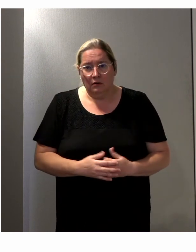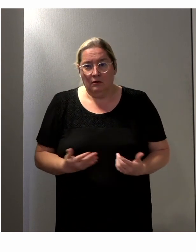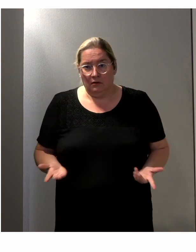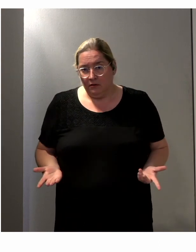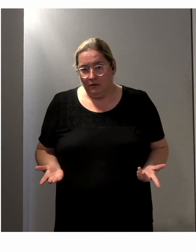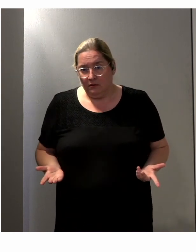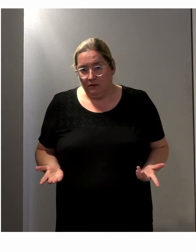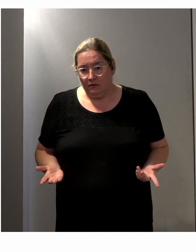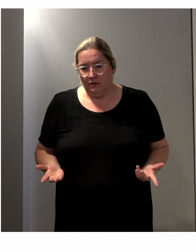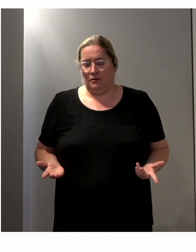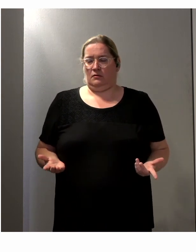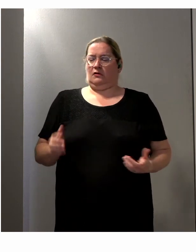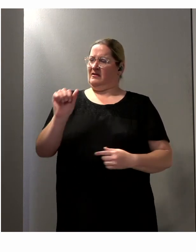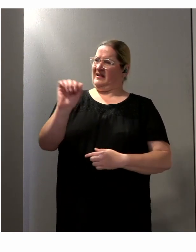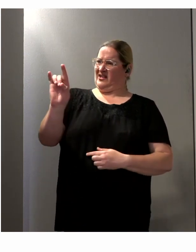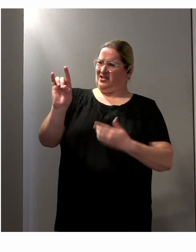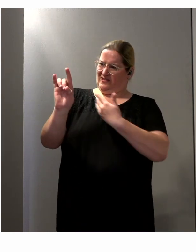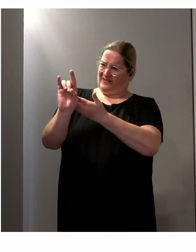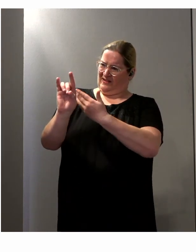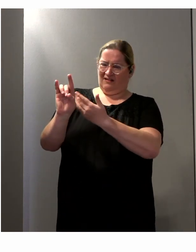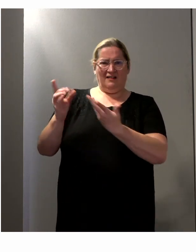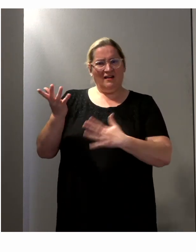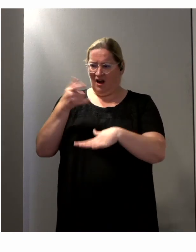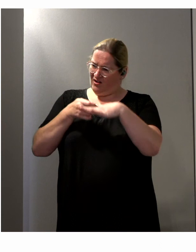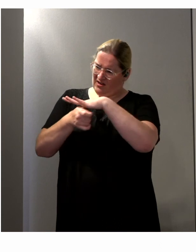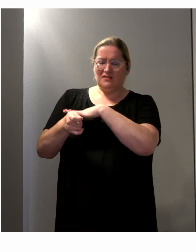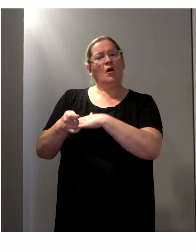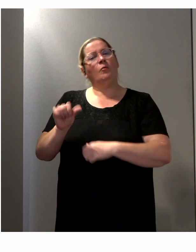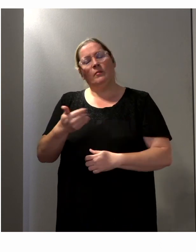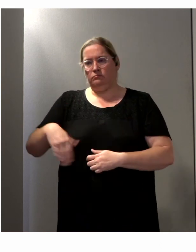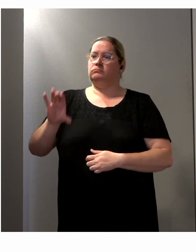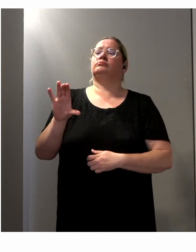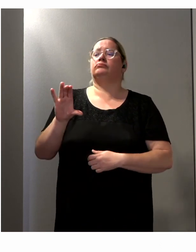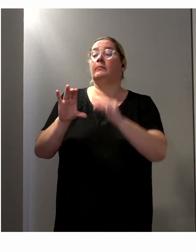rapport à l'AH, qui est l'allocation centrale que